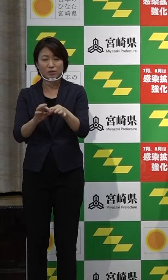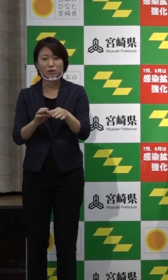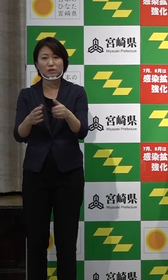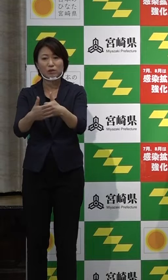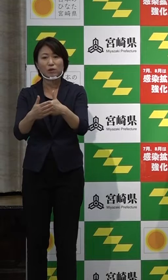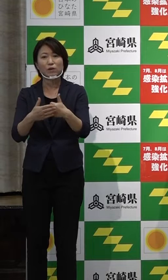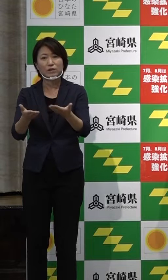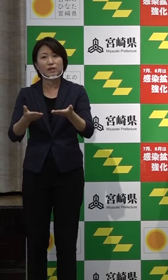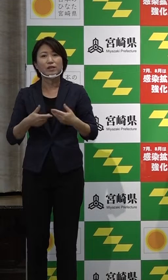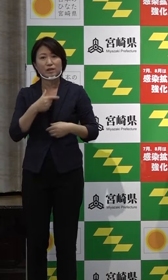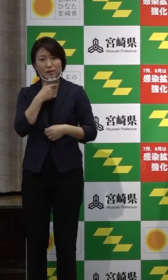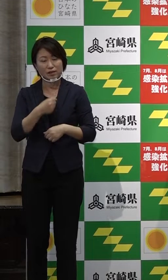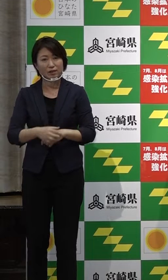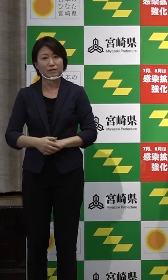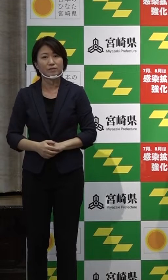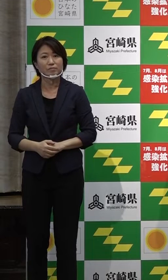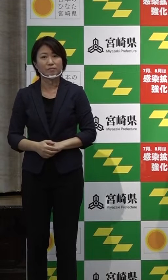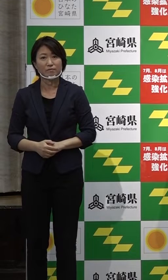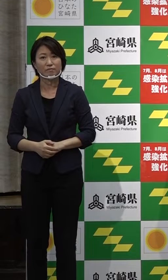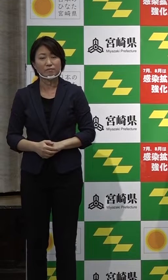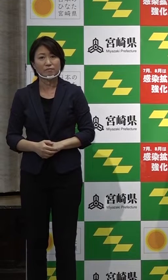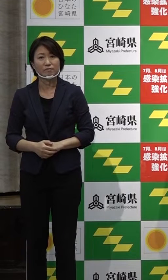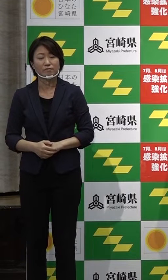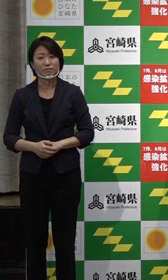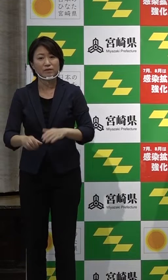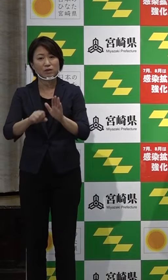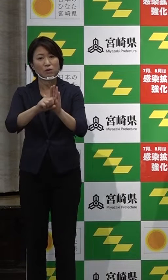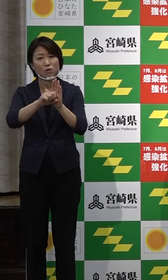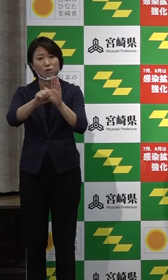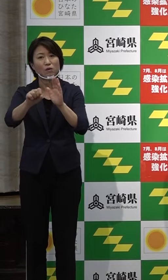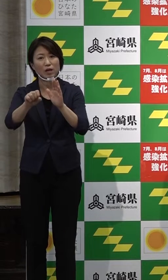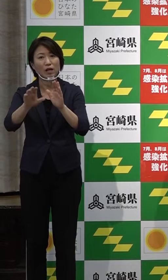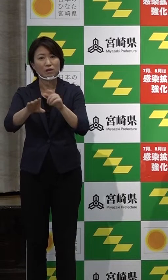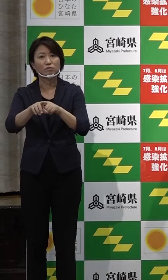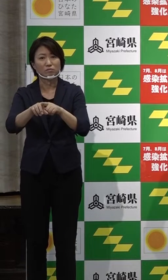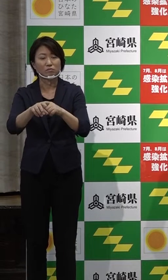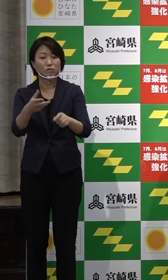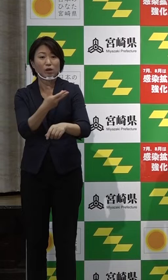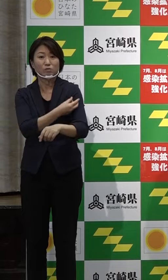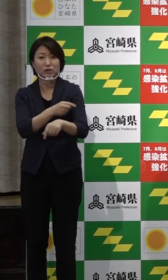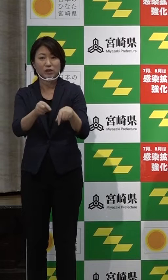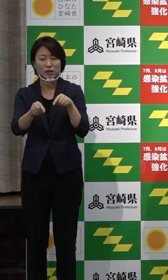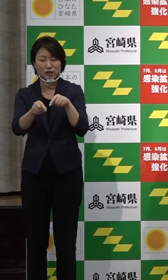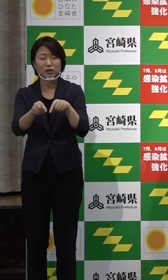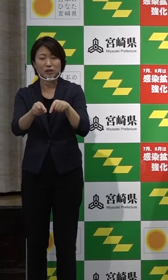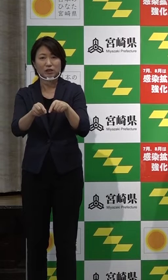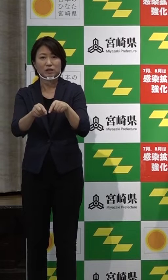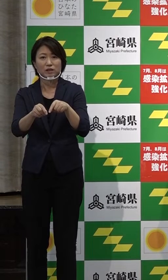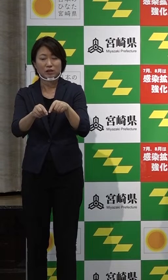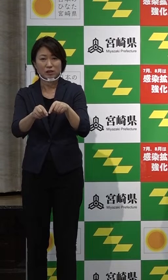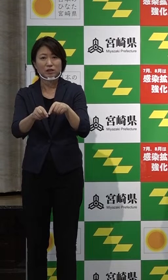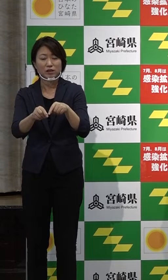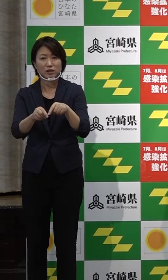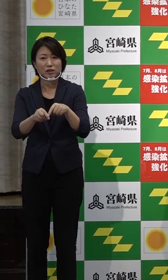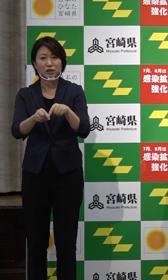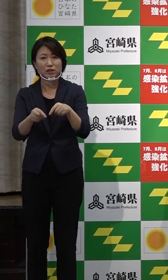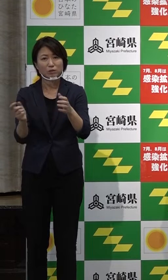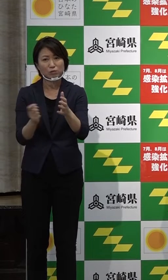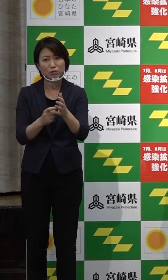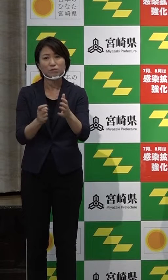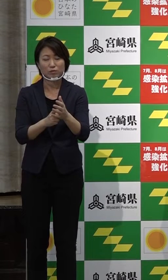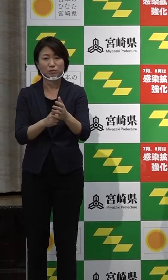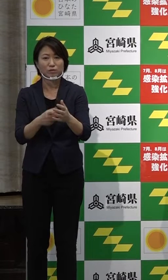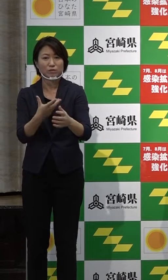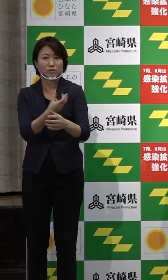力をいただく中で、これだけ効果が高いワクチンがこれだけ短期間でできたということをですね、ぜ